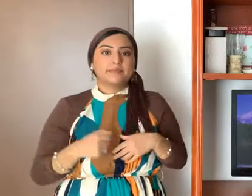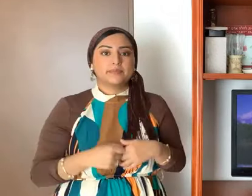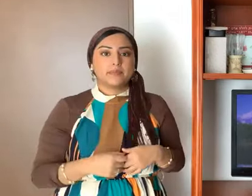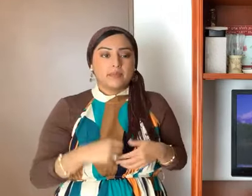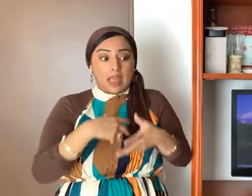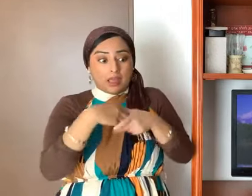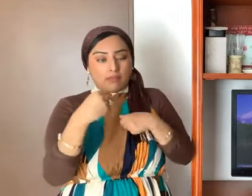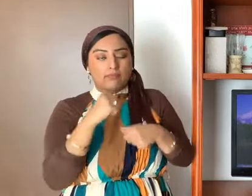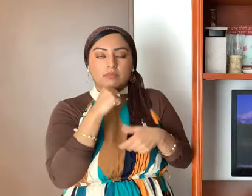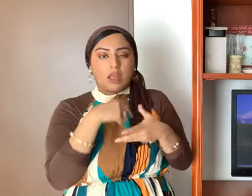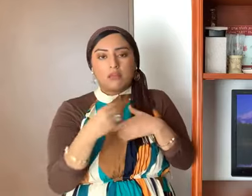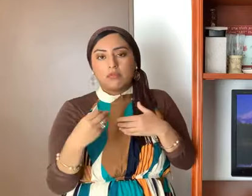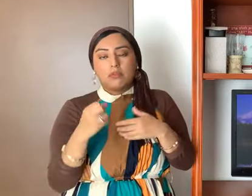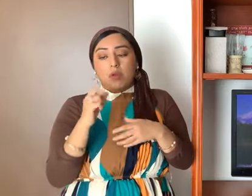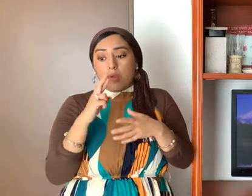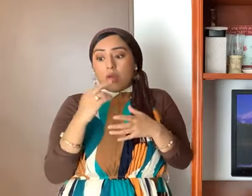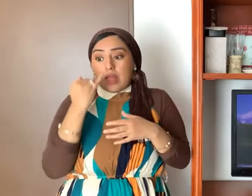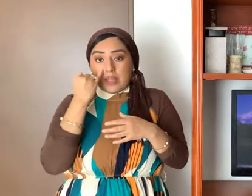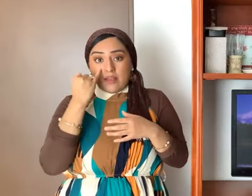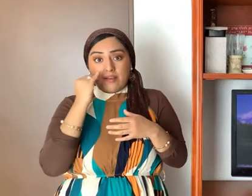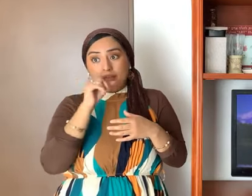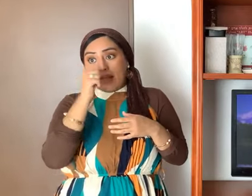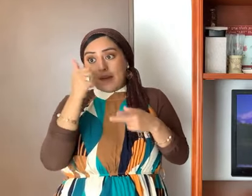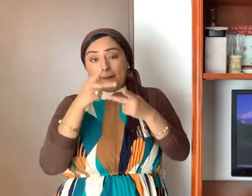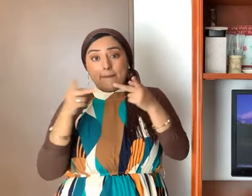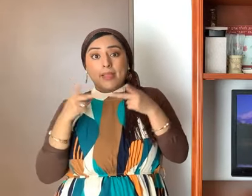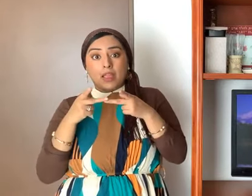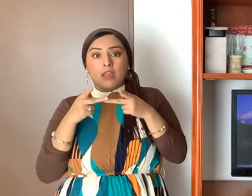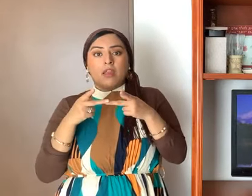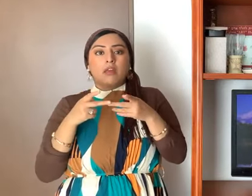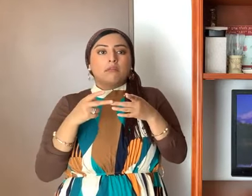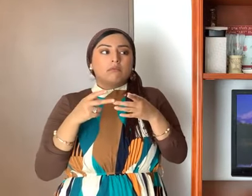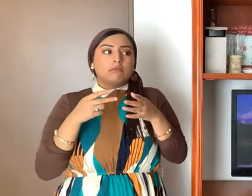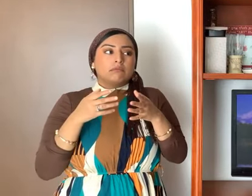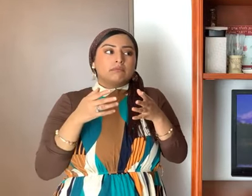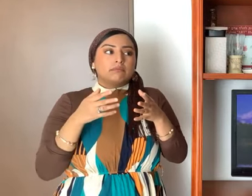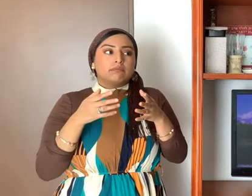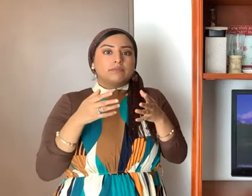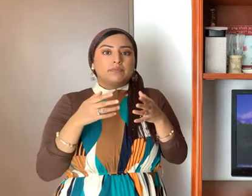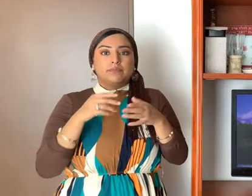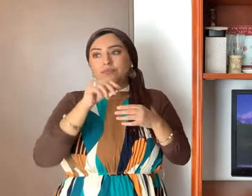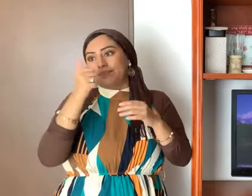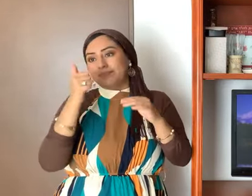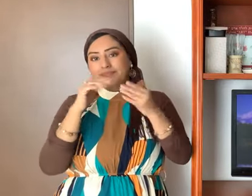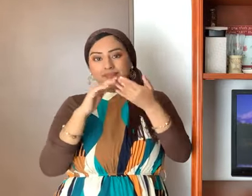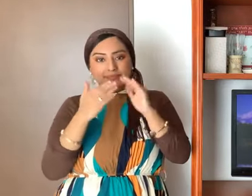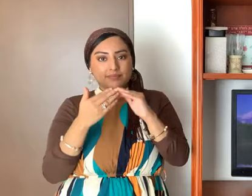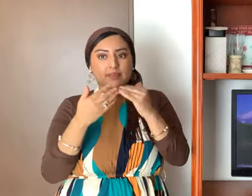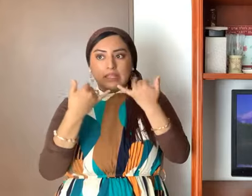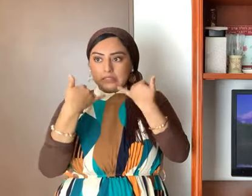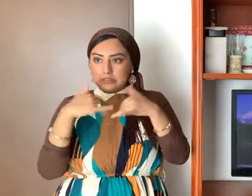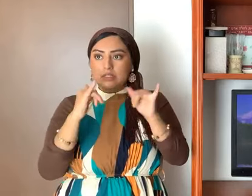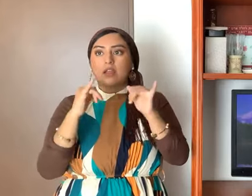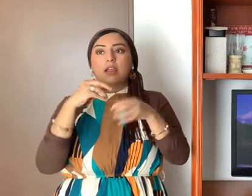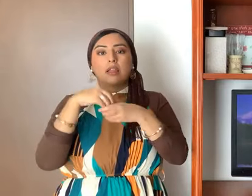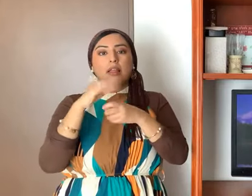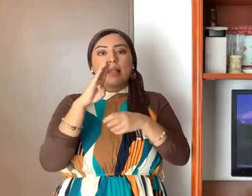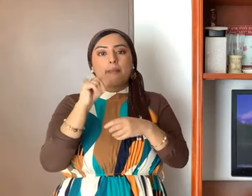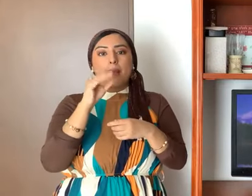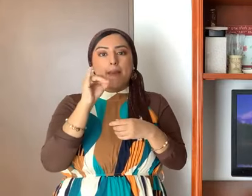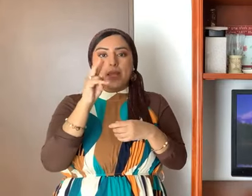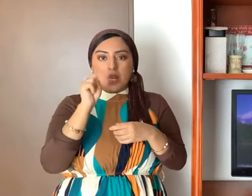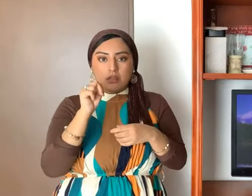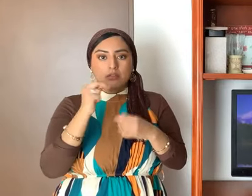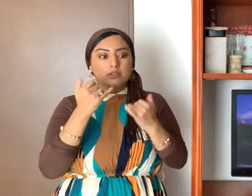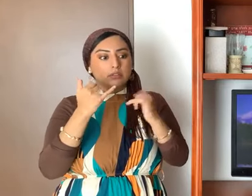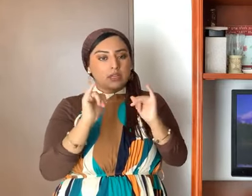No salieron. O inclusive, aunque estén en otro lugar, aunque estén en otra ciudad, siguen estando en Babilonia, siguen